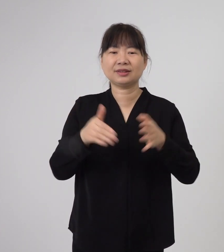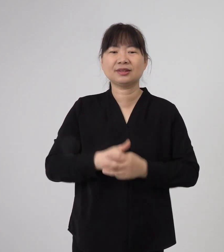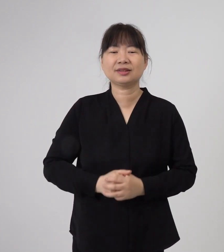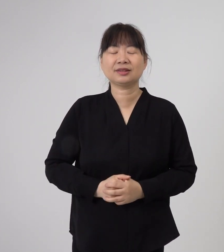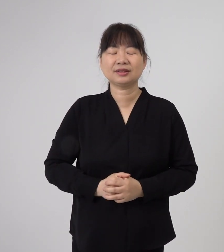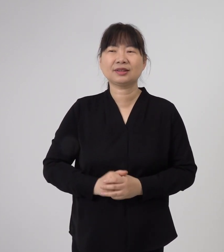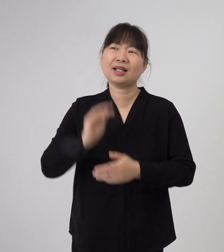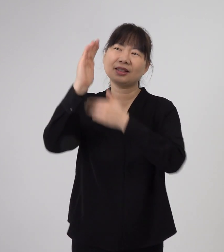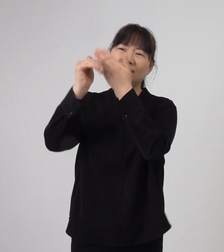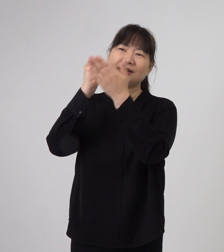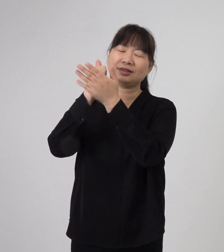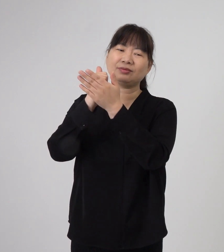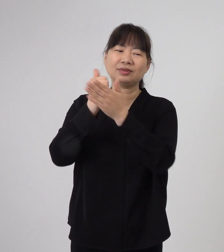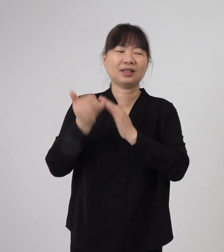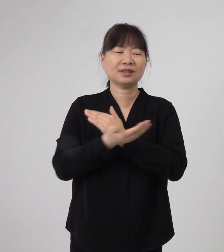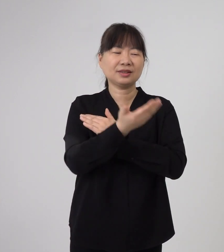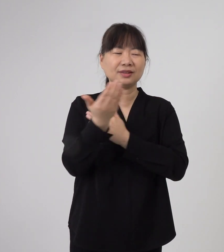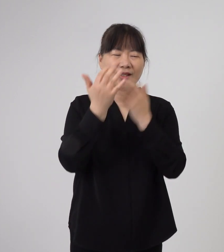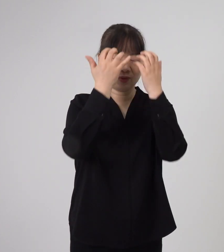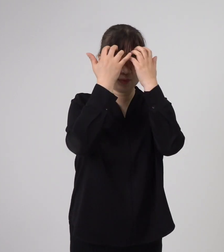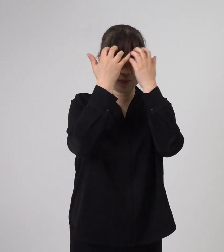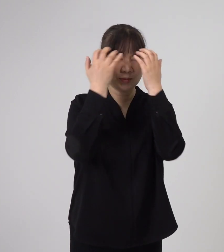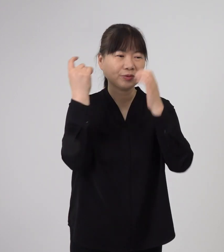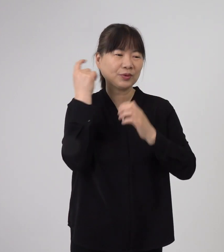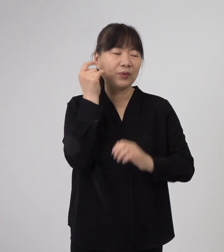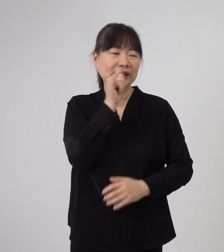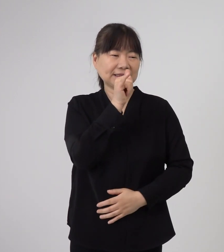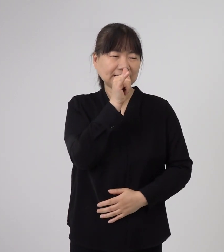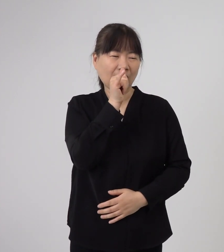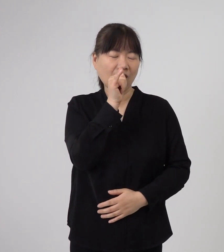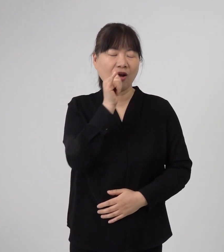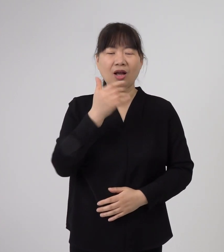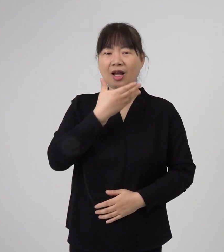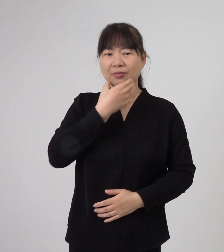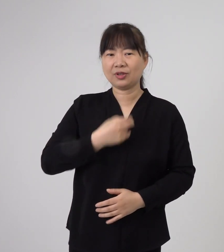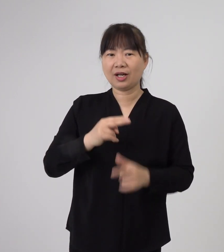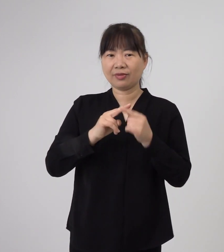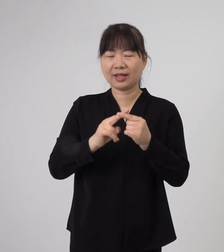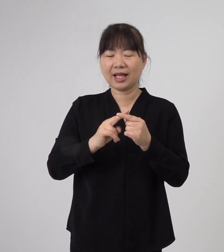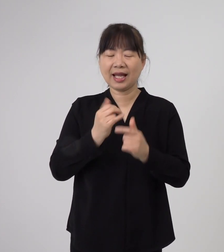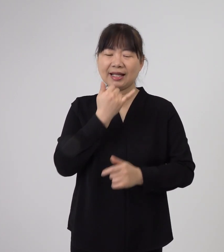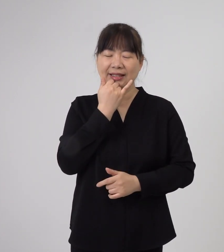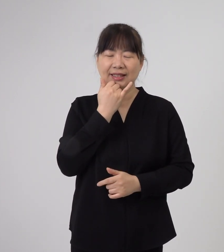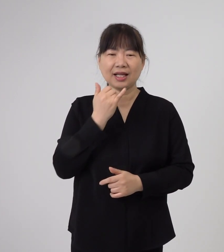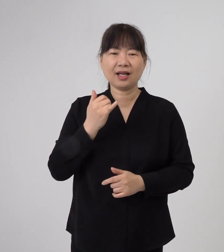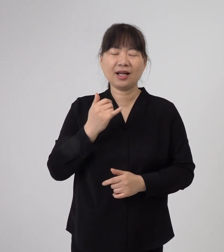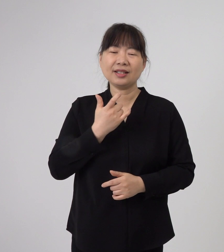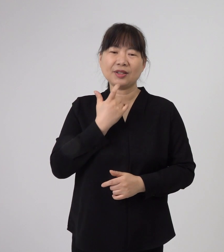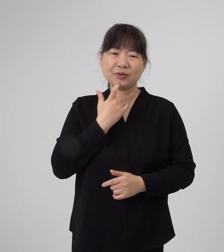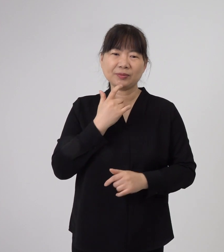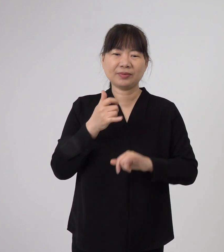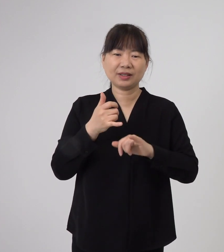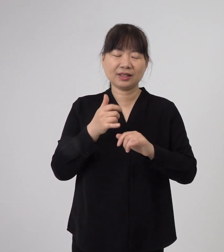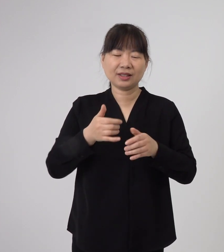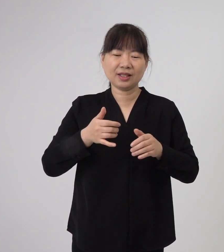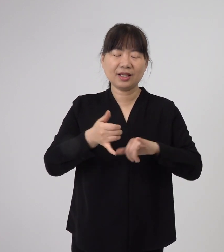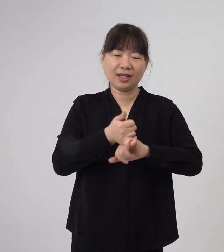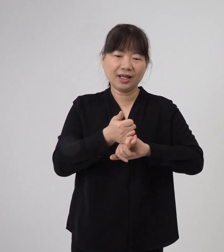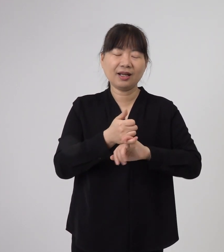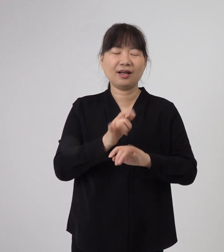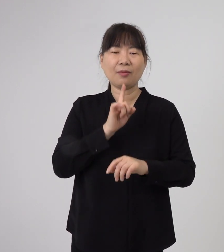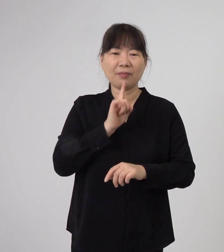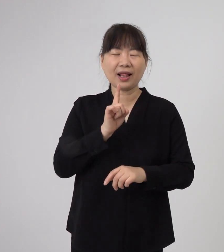시작. 하나님이 그들의 고통 소리를 들으시고 하나님이 아브라함과 이삭과 야곱에게 세운 그의 언약을